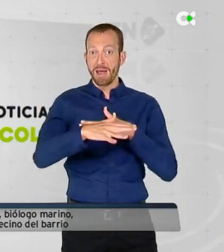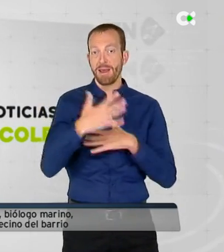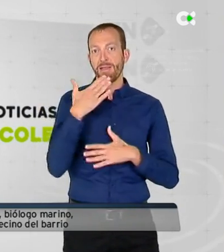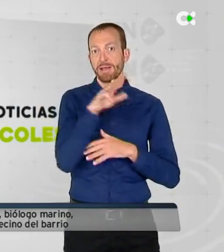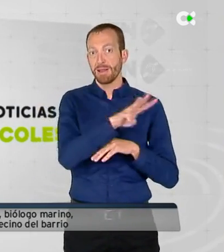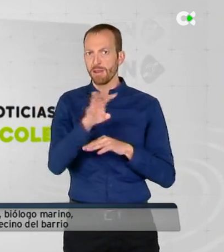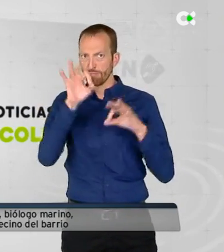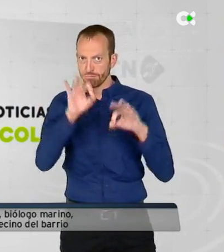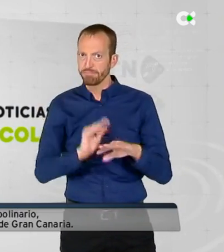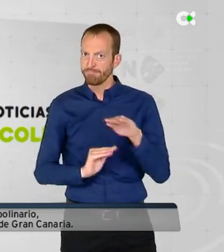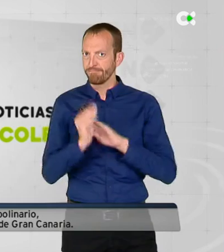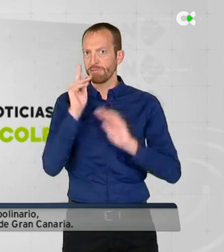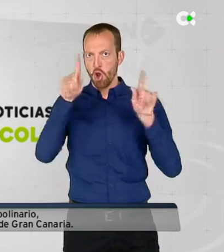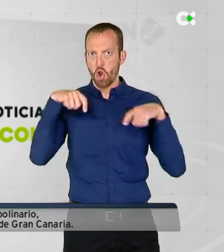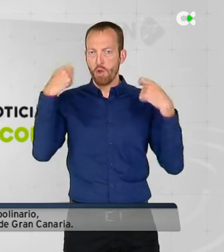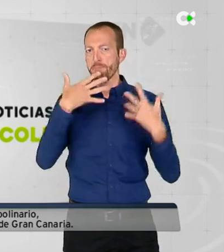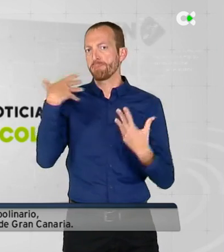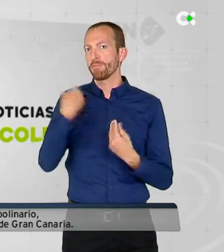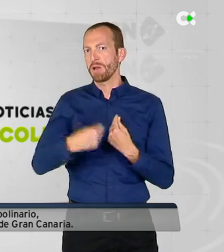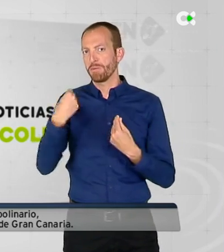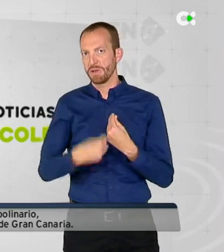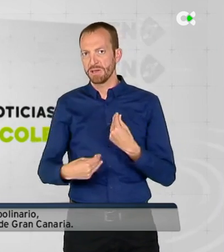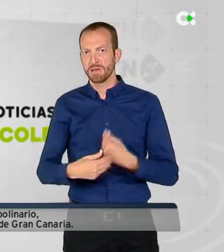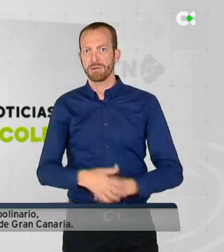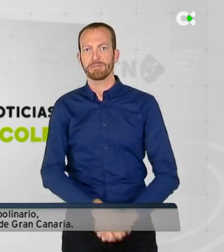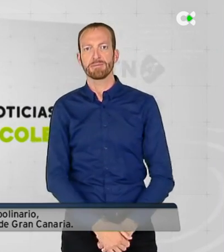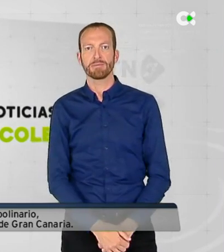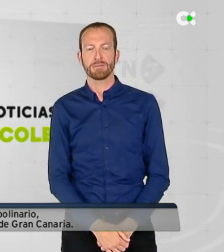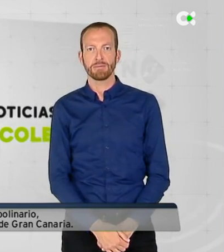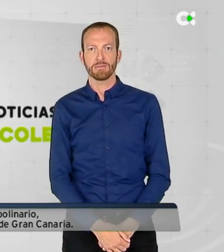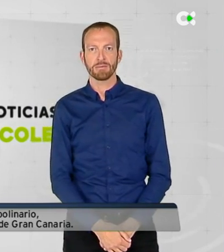y vecino del barrio de Loma Polinario, en las Palmas de Gran Canaria.